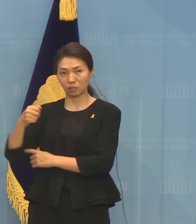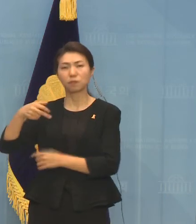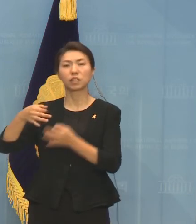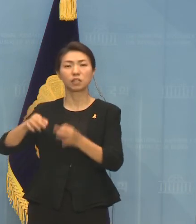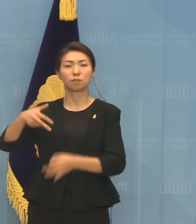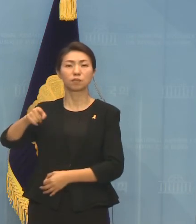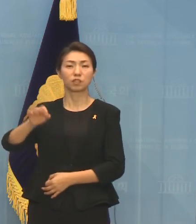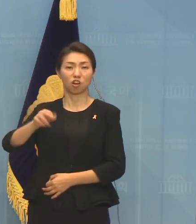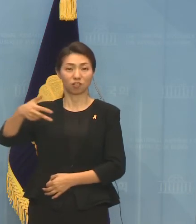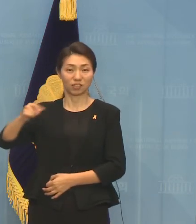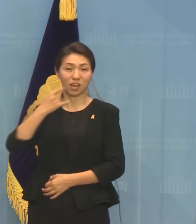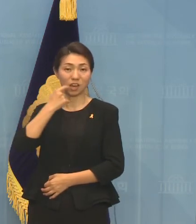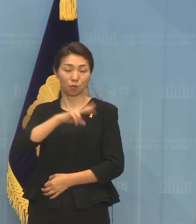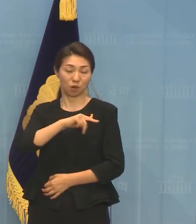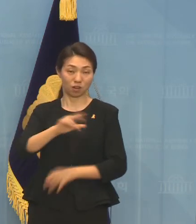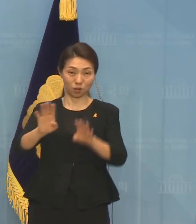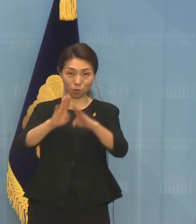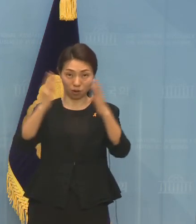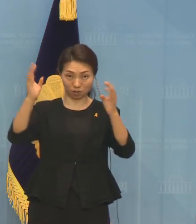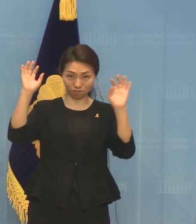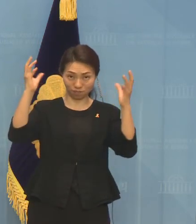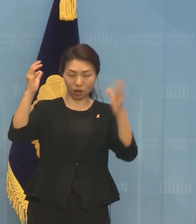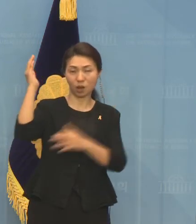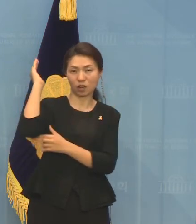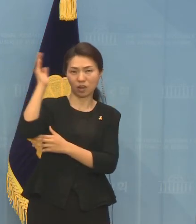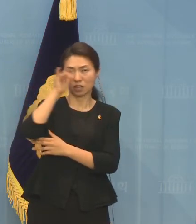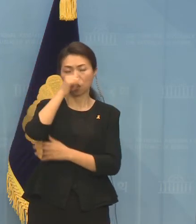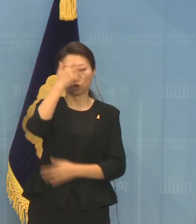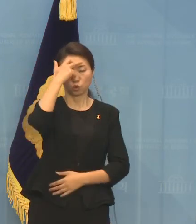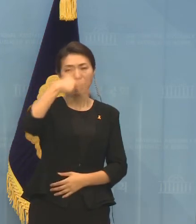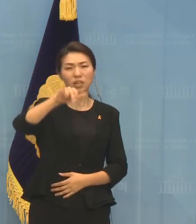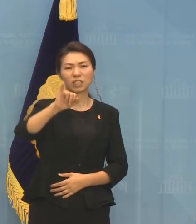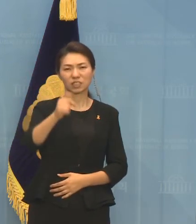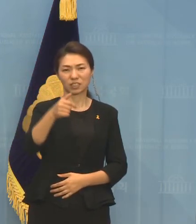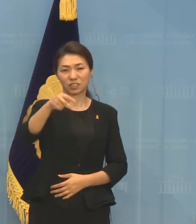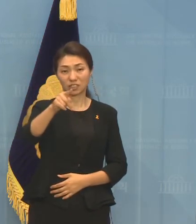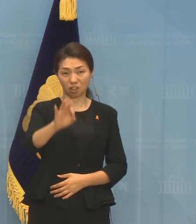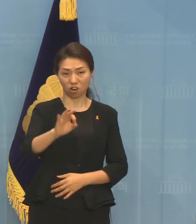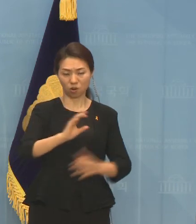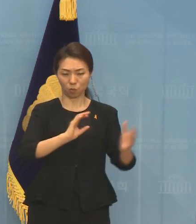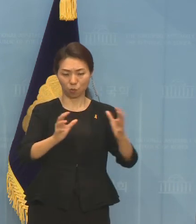참석할 예정입니다. 다음으로 예산정책처에서는 내일 5월 17일